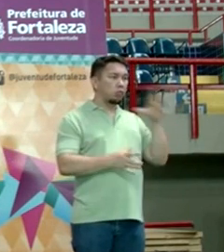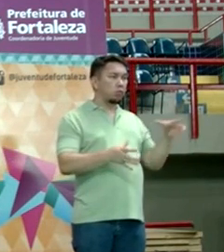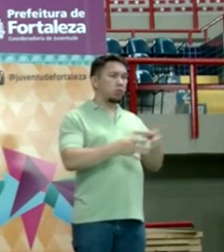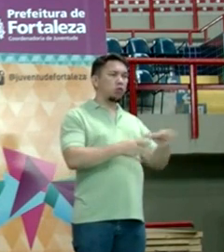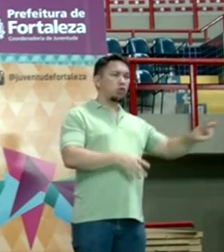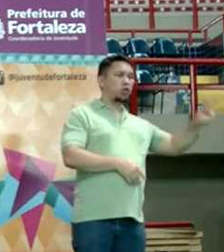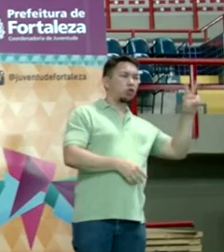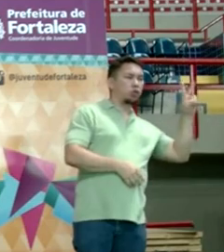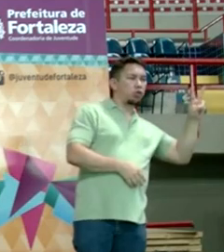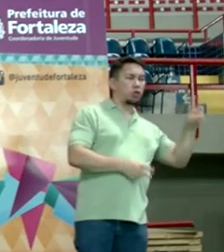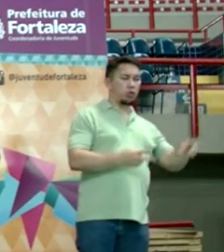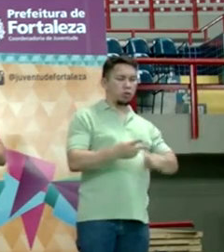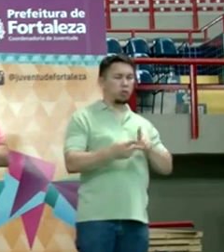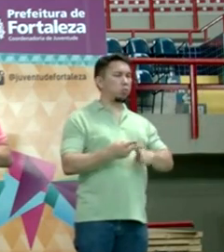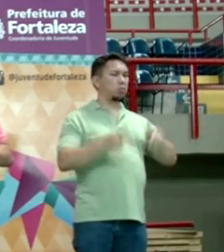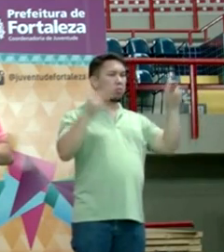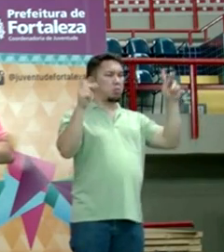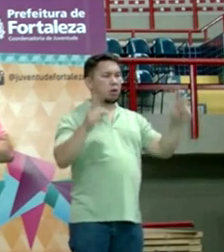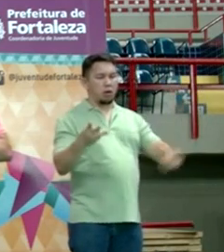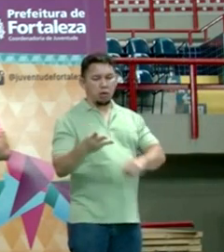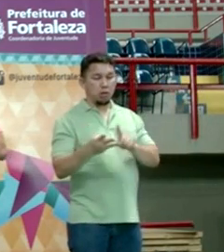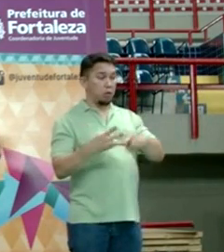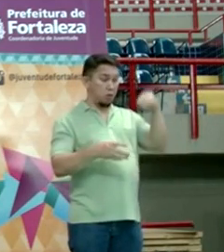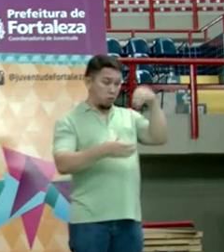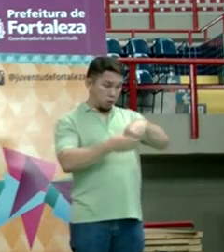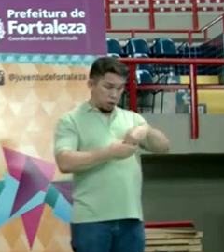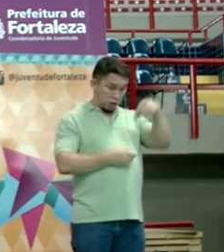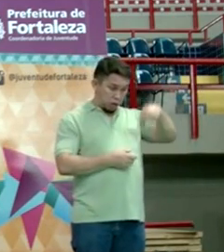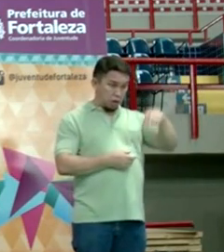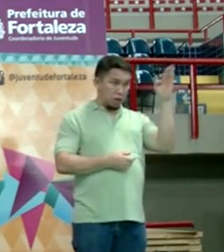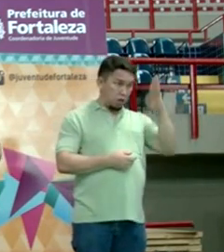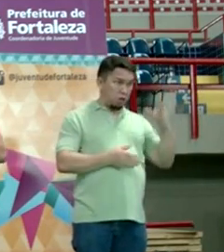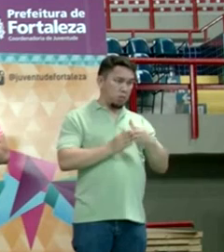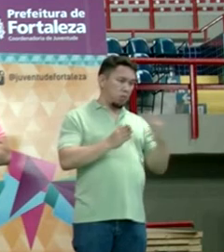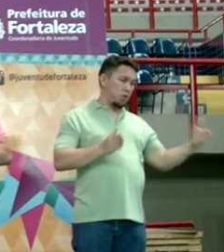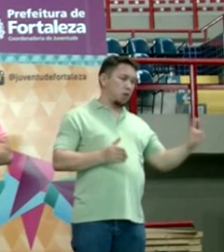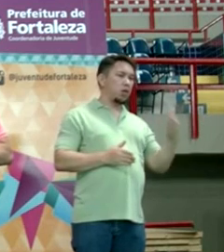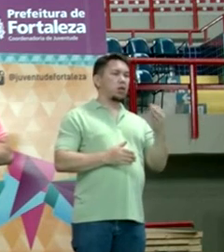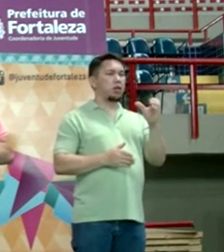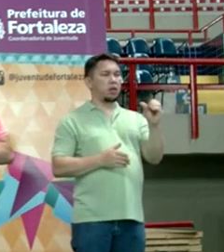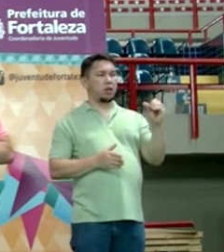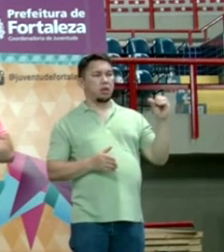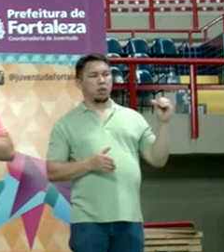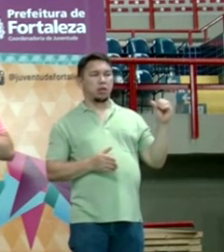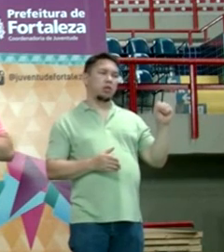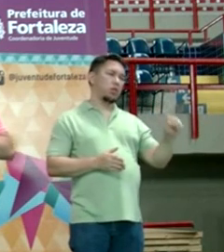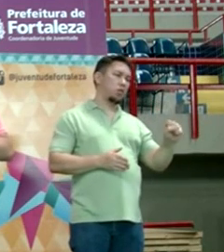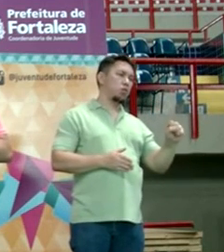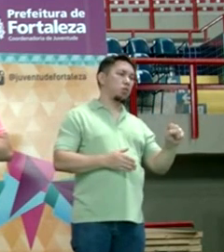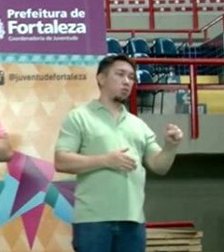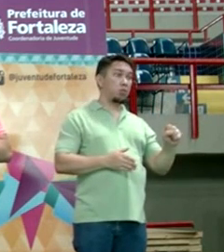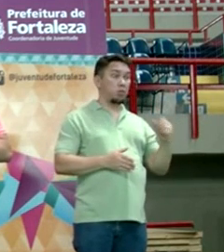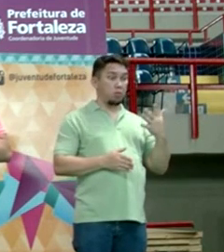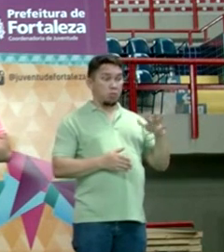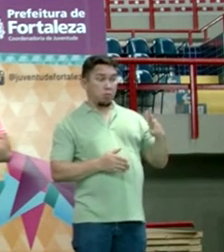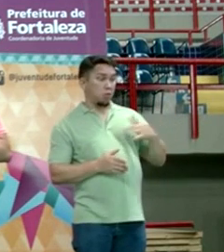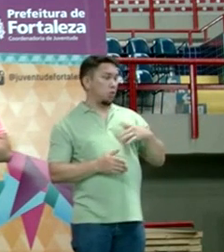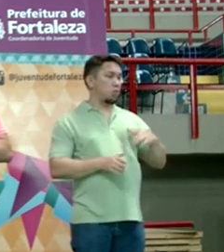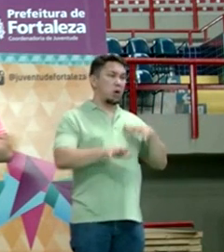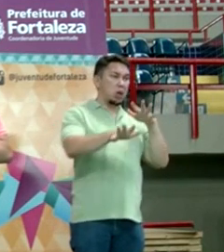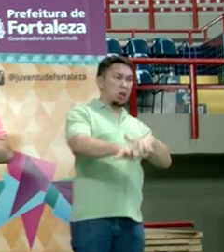movimento hippie, pacifista. No Brasil, os movimentos de 68, tá? E no meio